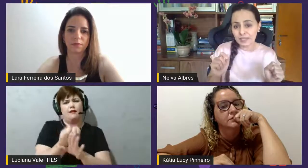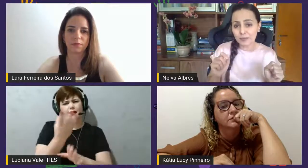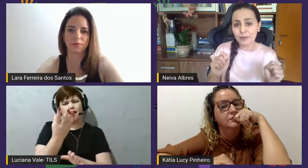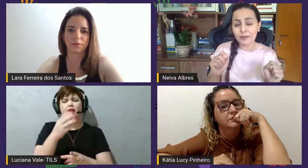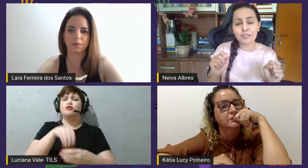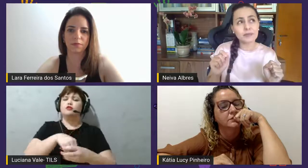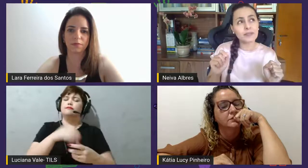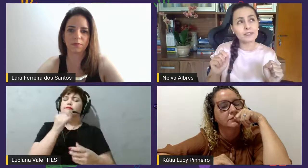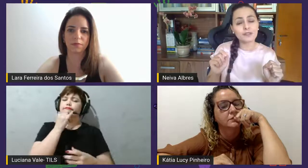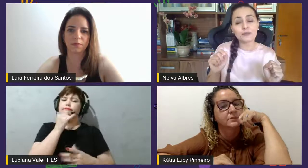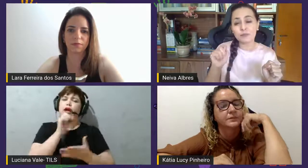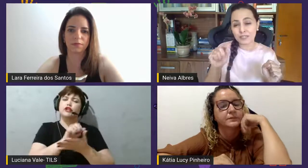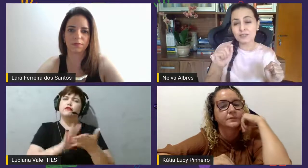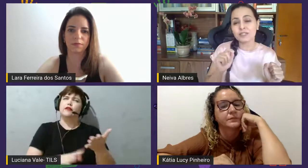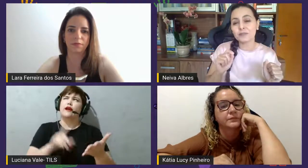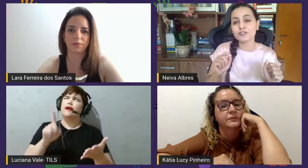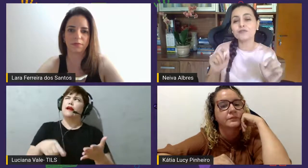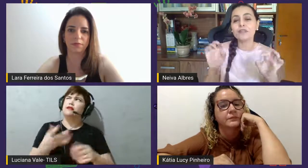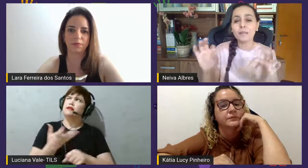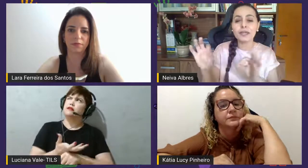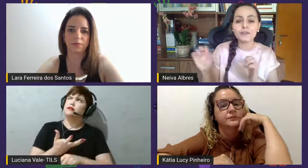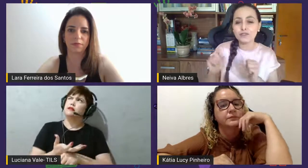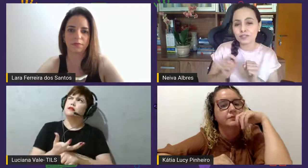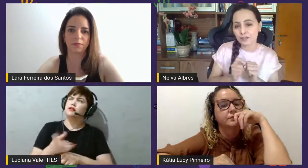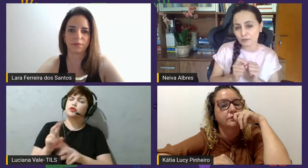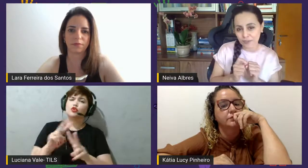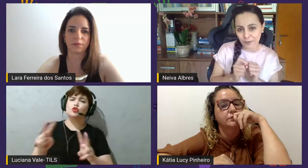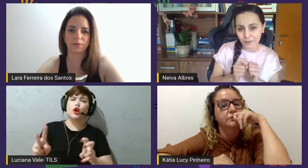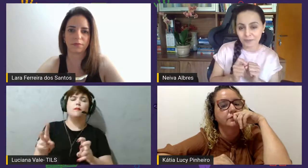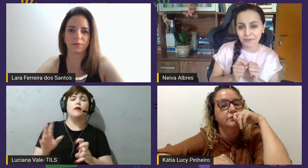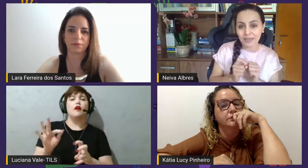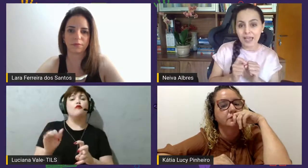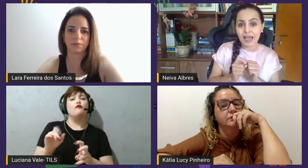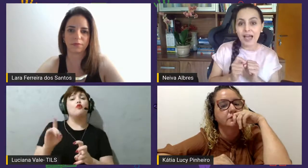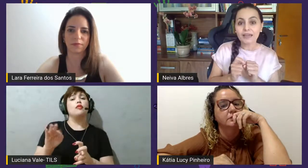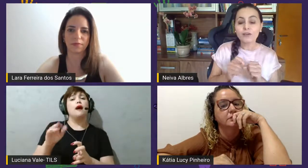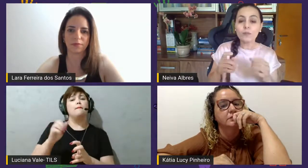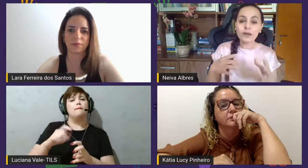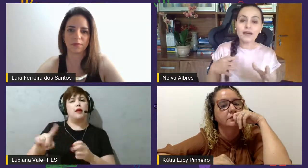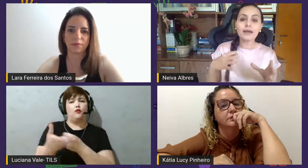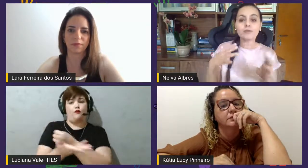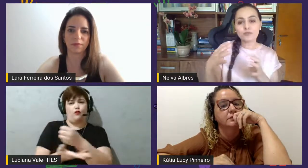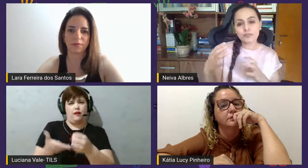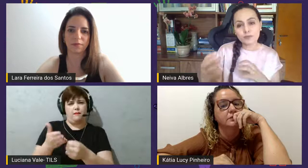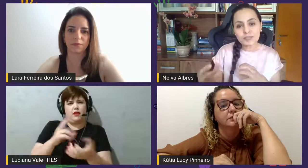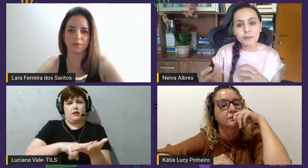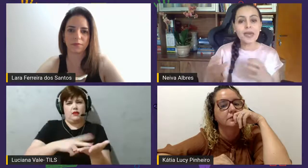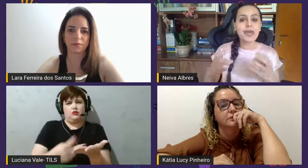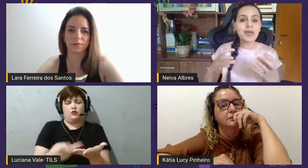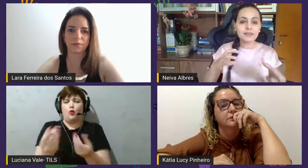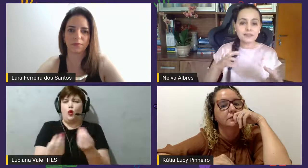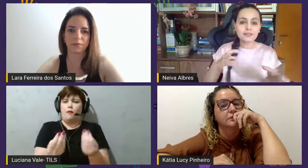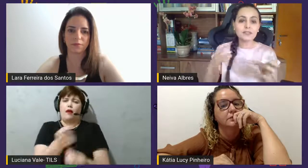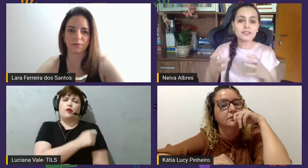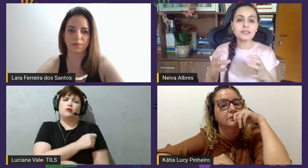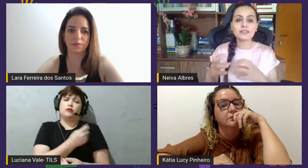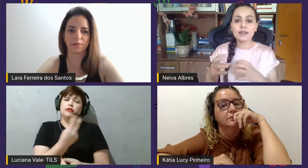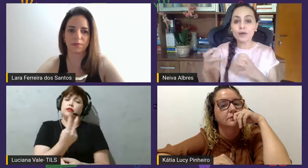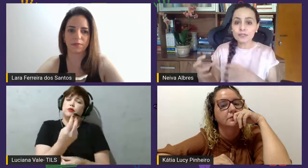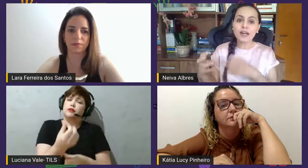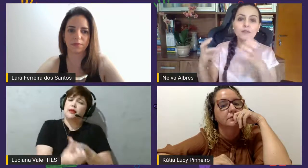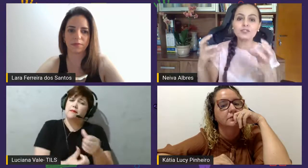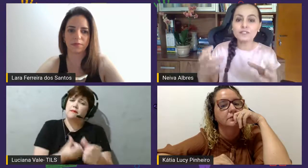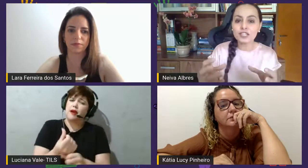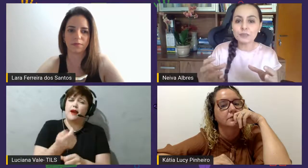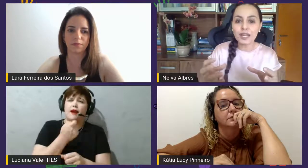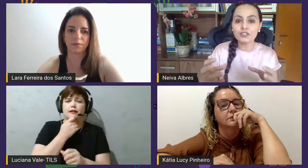por exemplo, é uma disciplina, eu ministro uma disciplina de fundamentos de tradução. Aí, como alunos do segundo semestre, são iniciantes e tal,